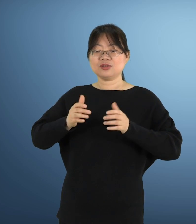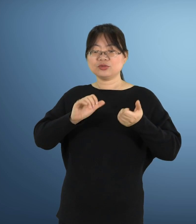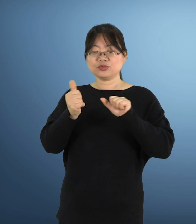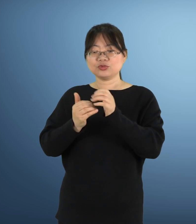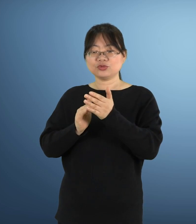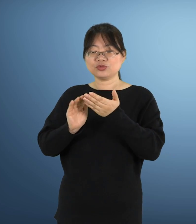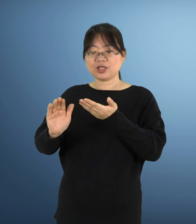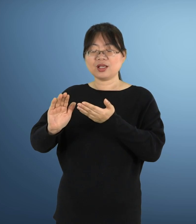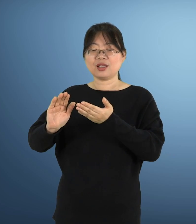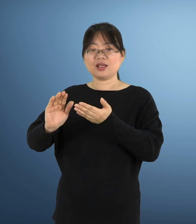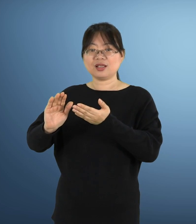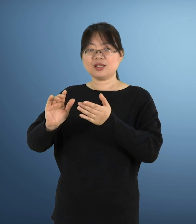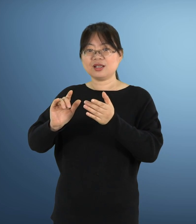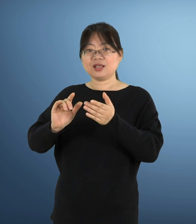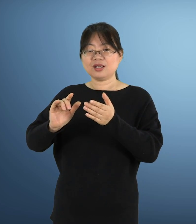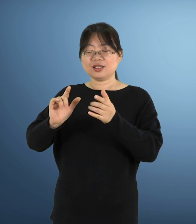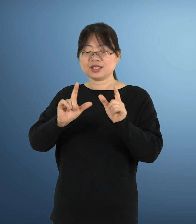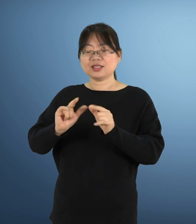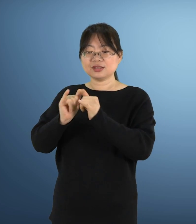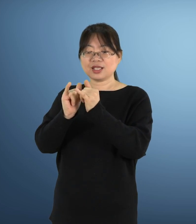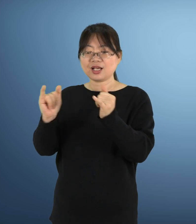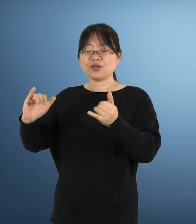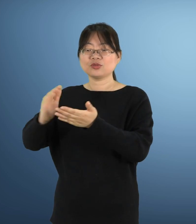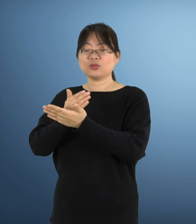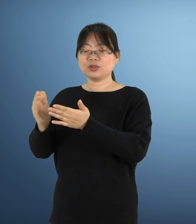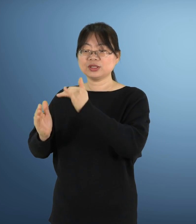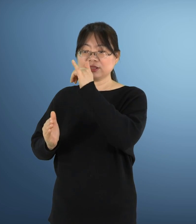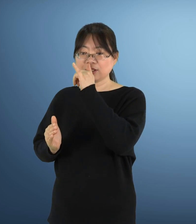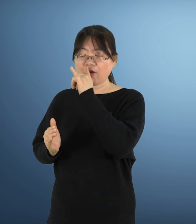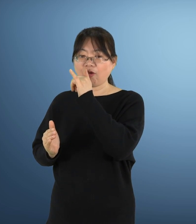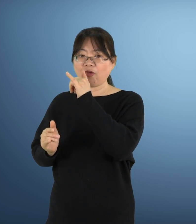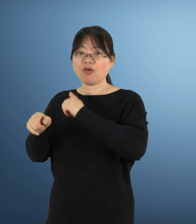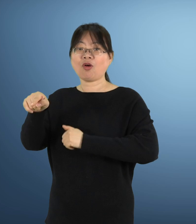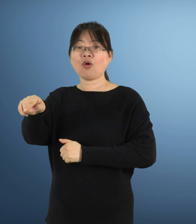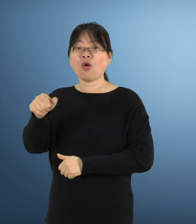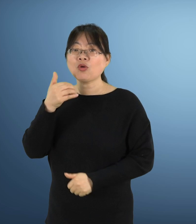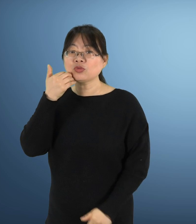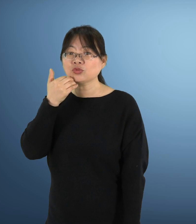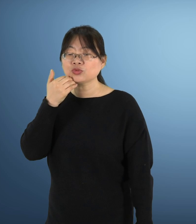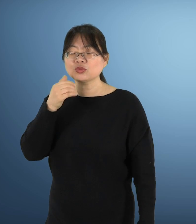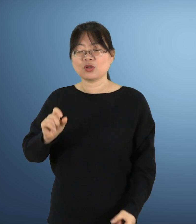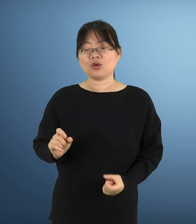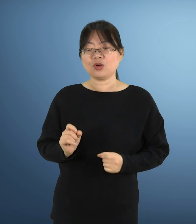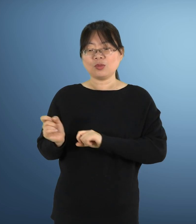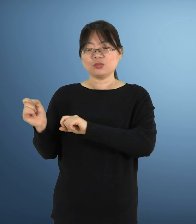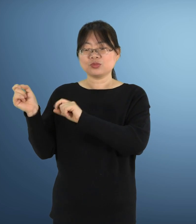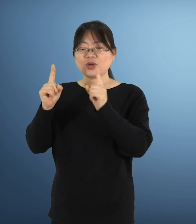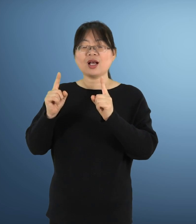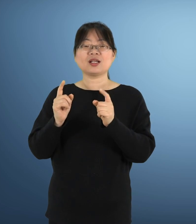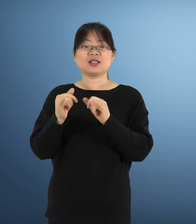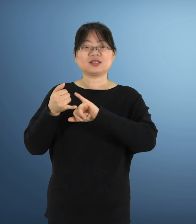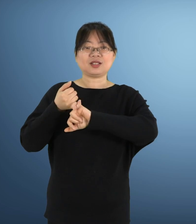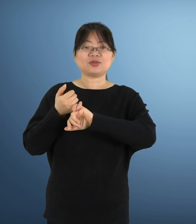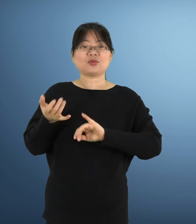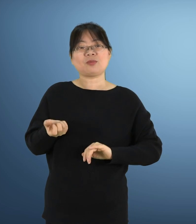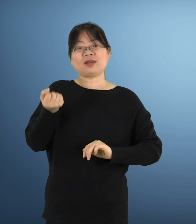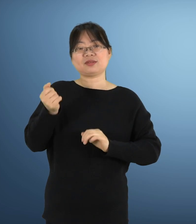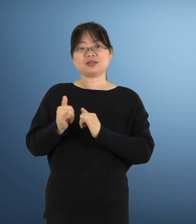구분했어요. 그러면 저 세상 사람들은 어떤 사람들인가 하면 부활의 약속을 받은